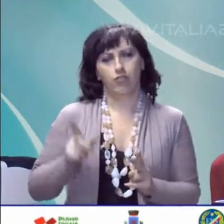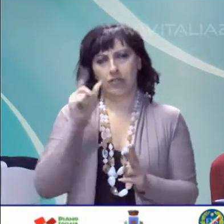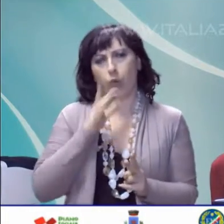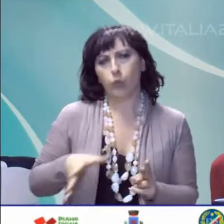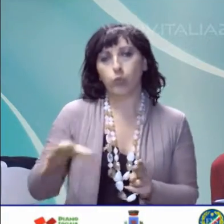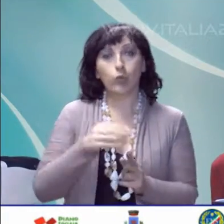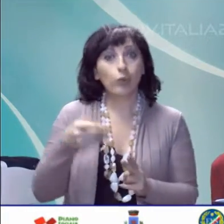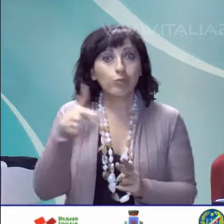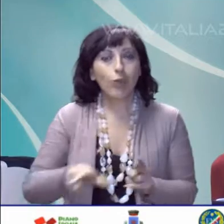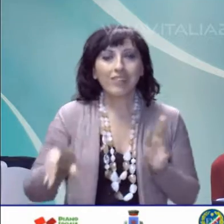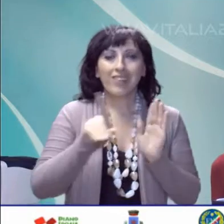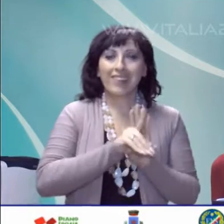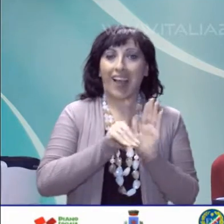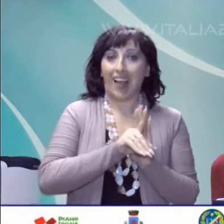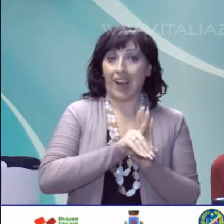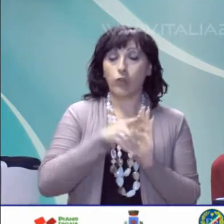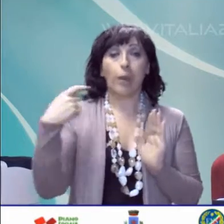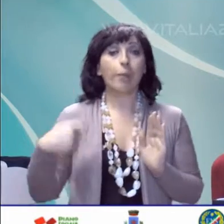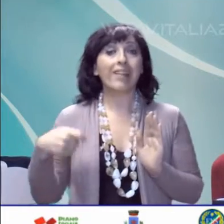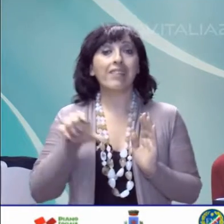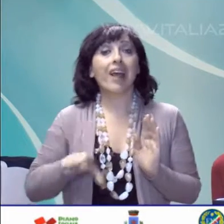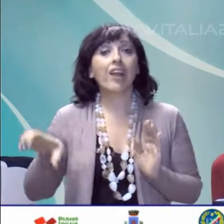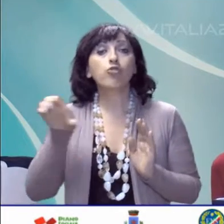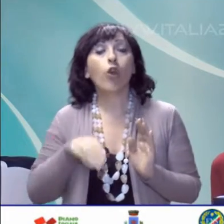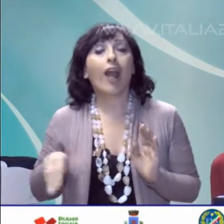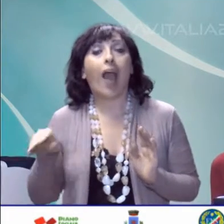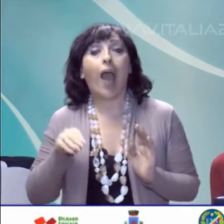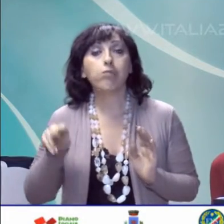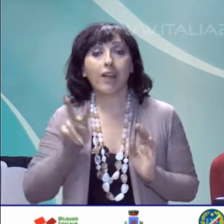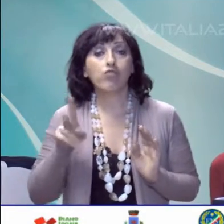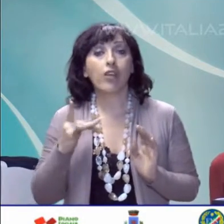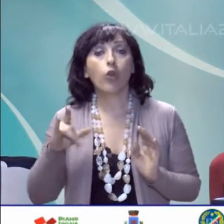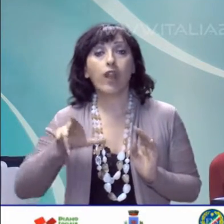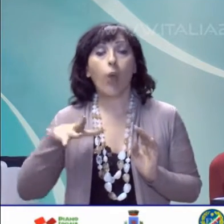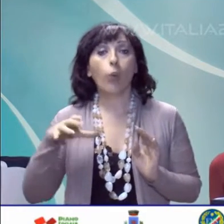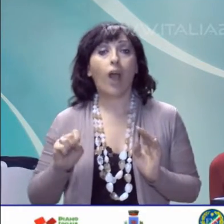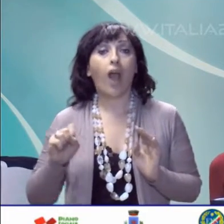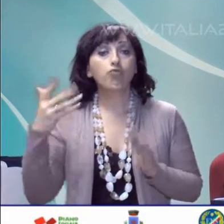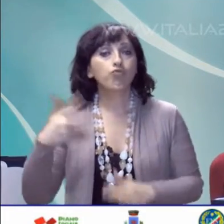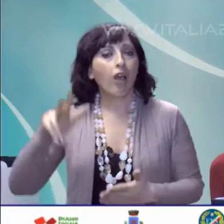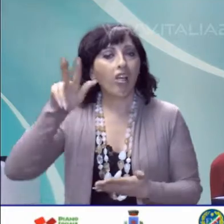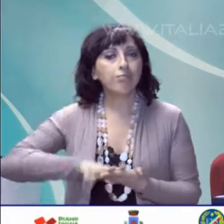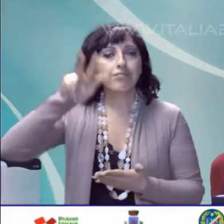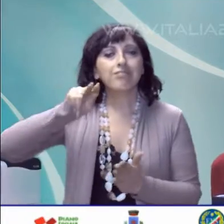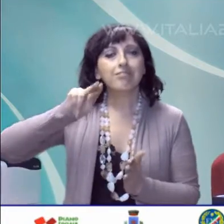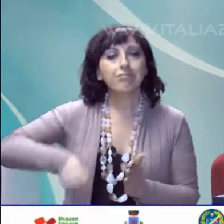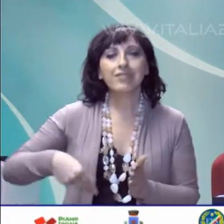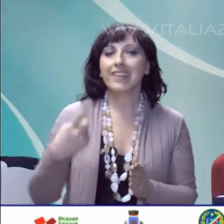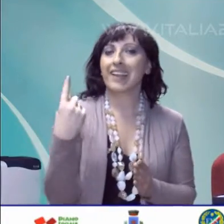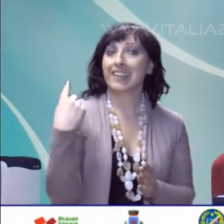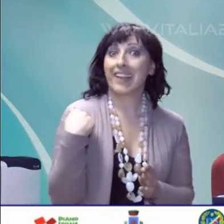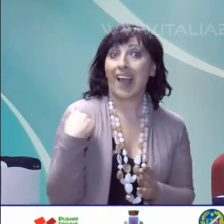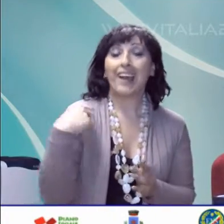il decreto che il presidente della Regione Campania, Vincenzo De Luca, ha firmato ieri e che